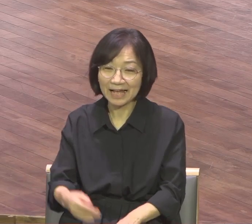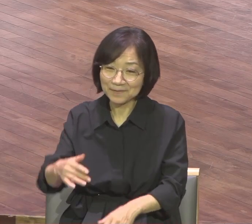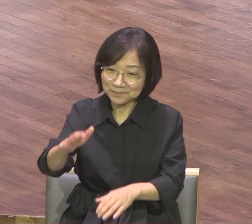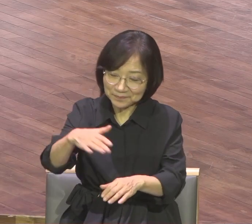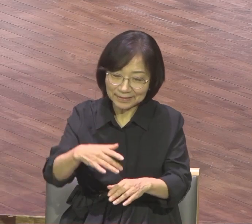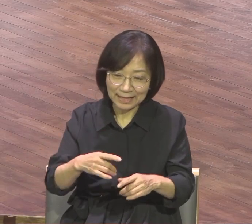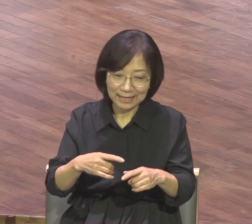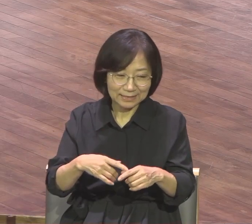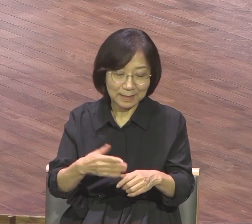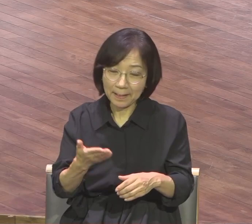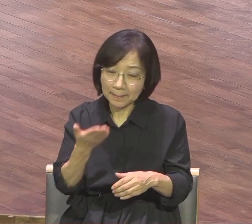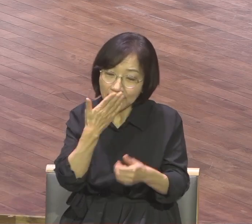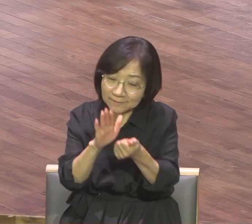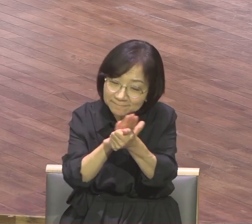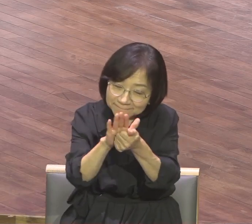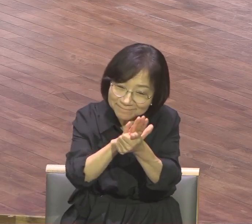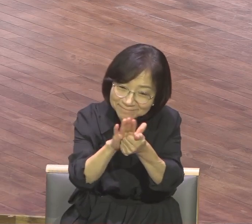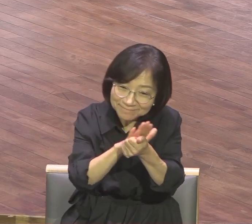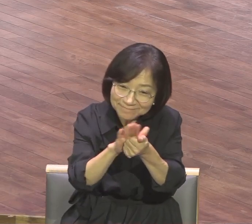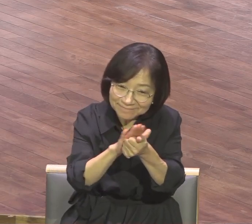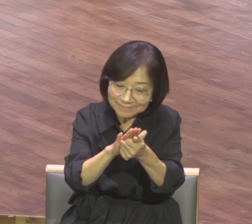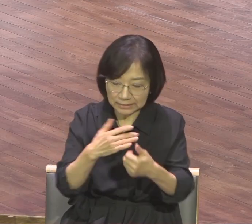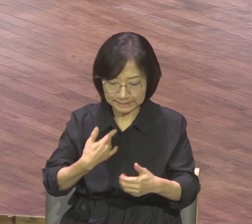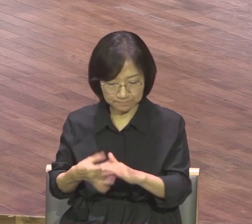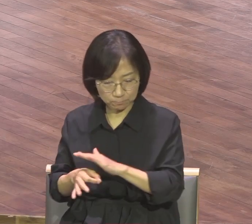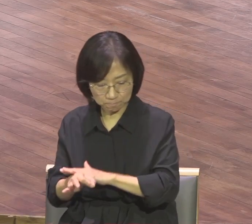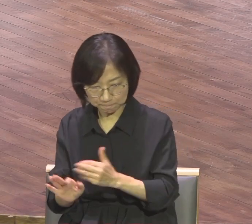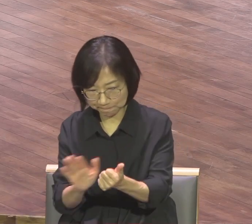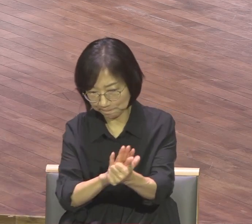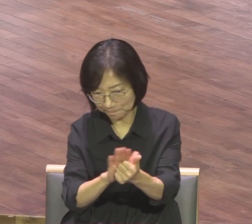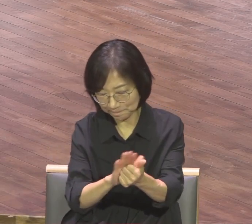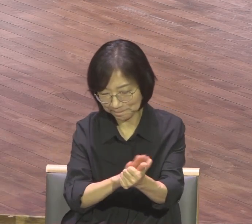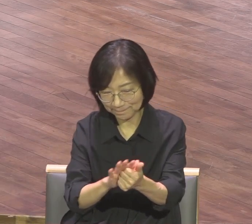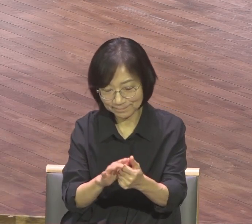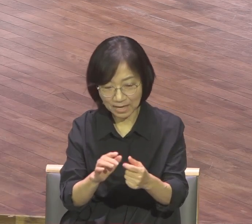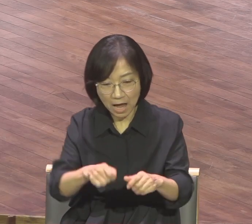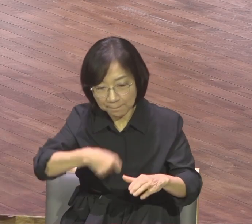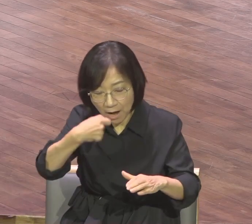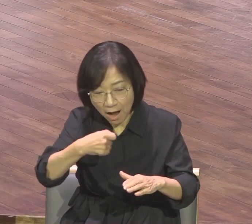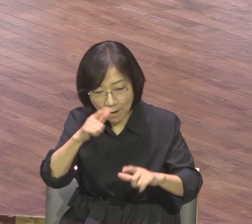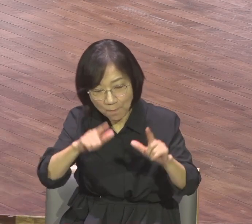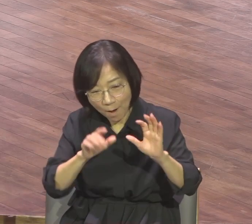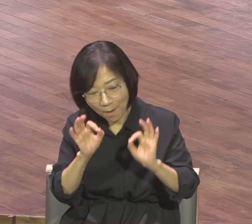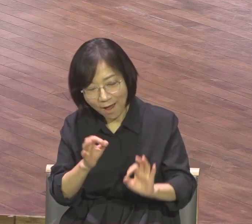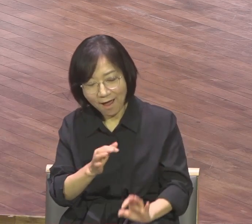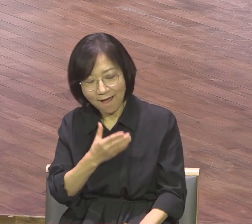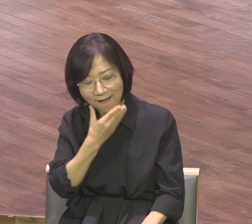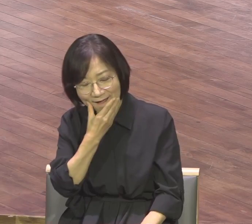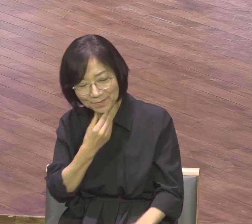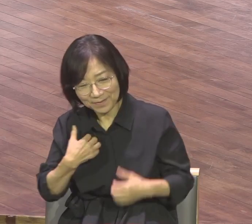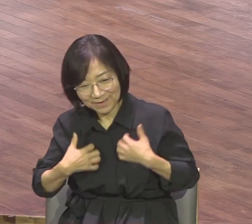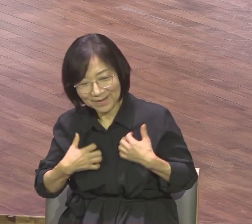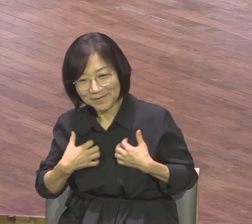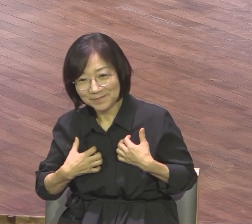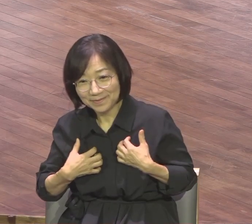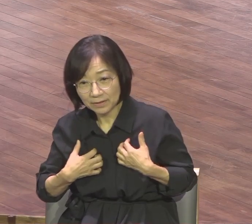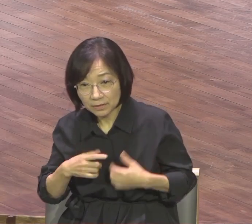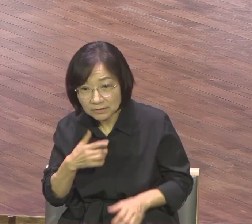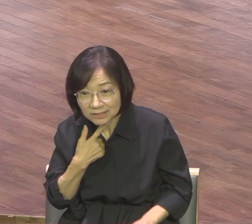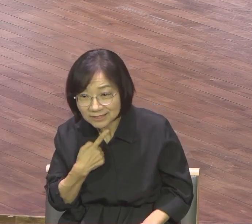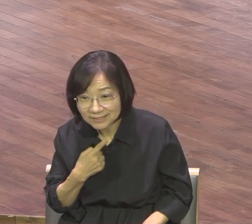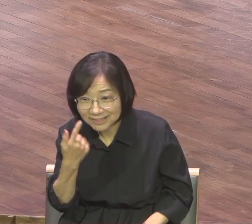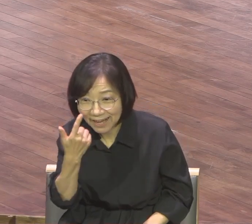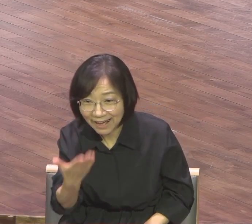내가 개인적으로 헌신을 해서 대접할 때 식사하는 그 모습 보면서 행복한 것. 아멘. 처음